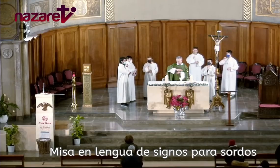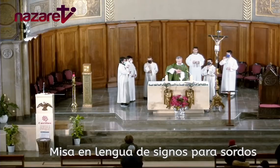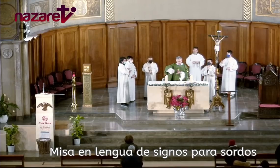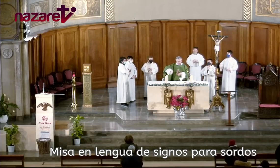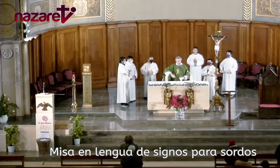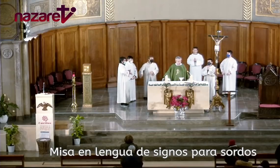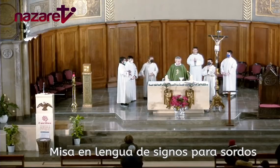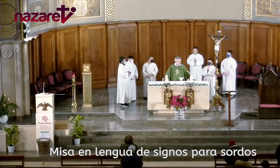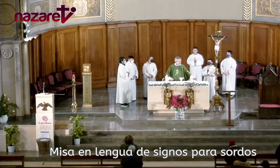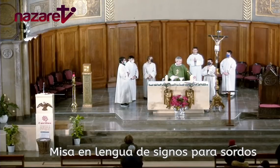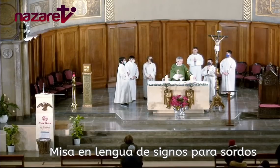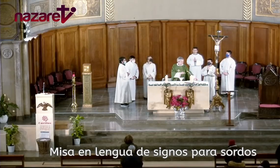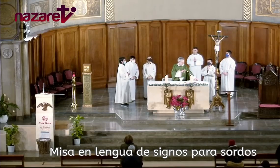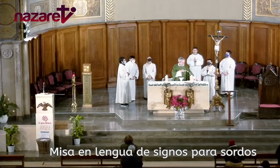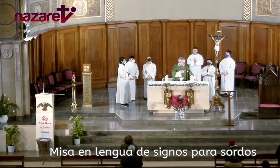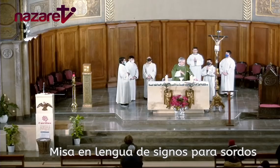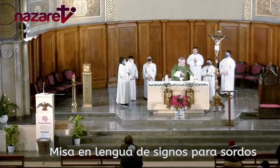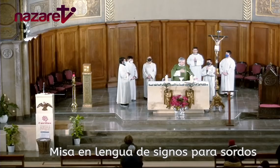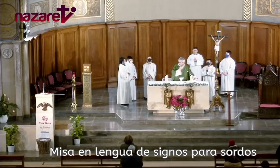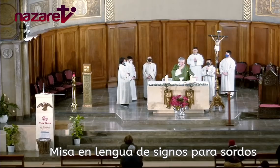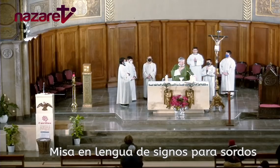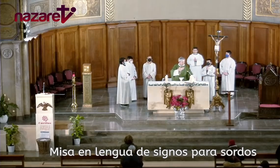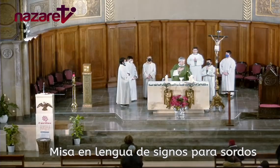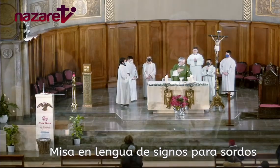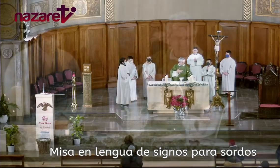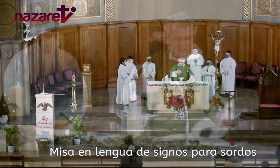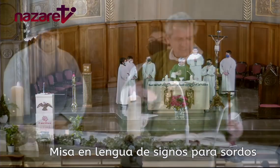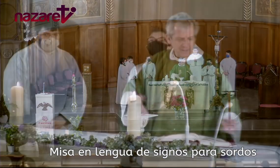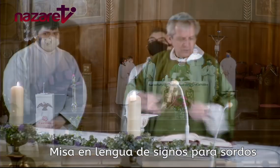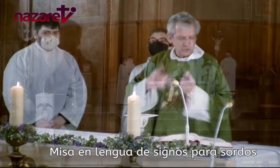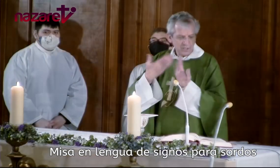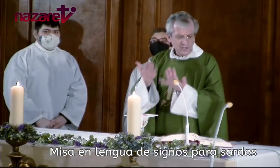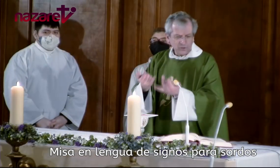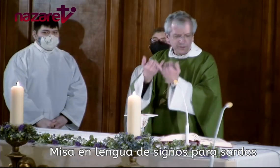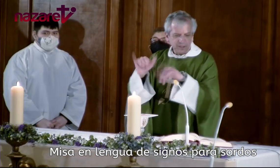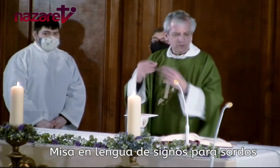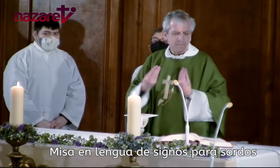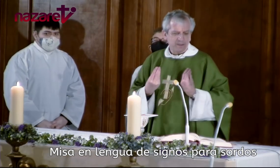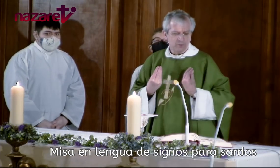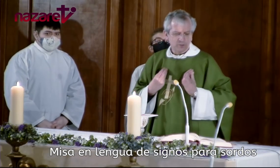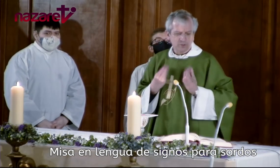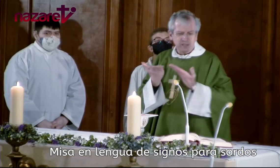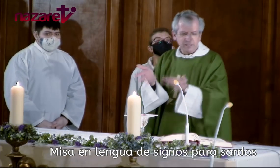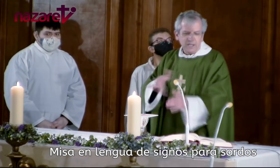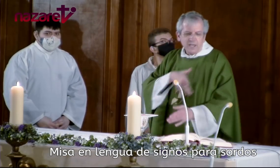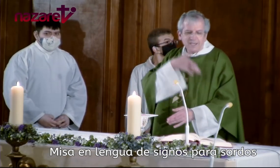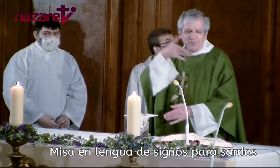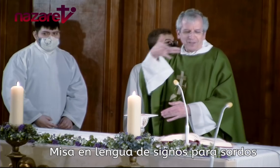y líbranos del mal. Señor, líbranos de todos los males y pecados y concédenos la paz en nuestros días, y ayudados por